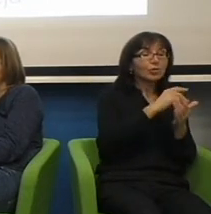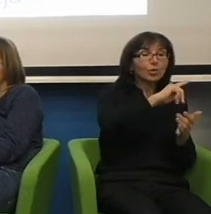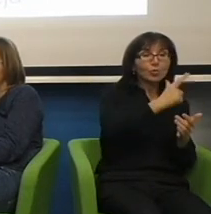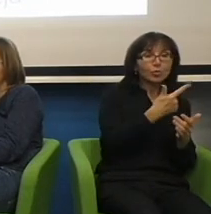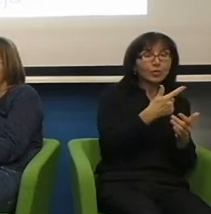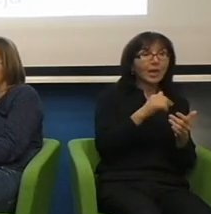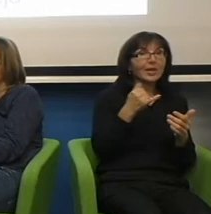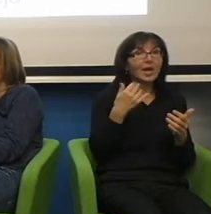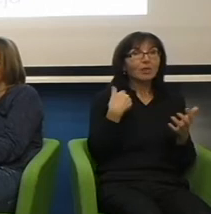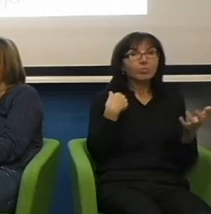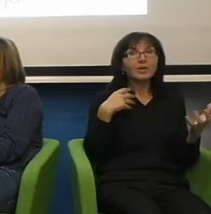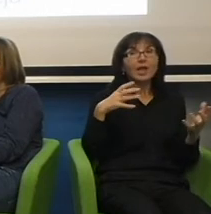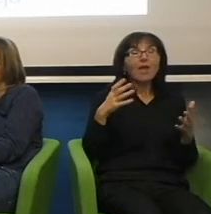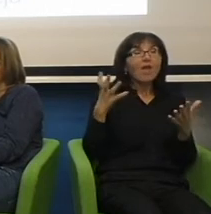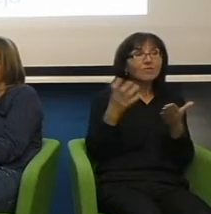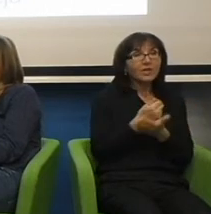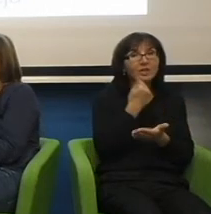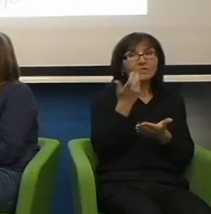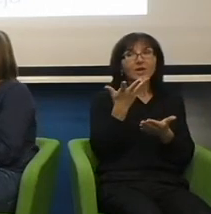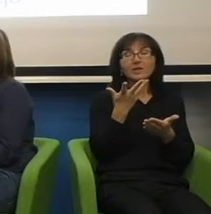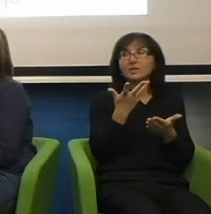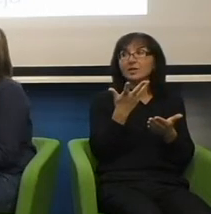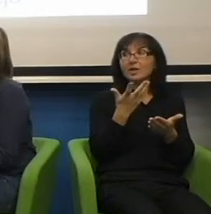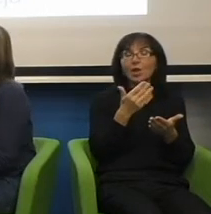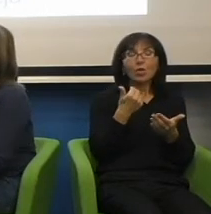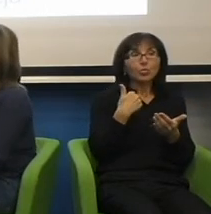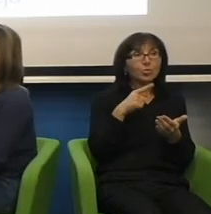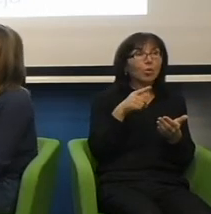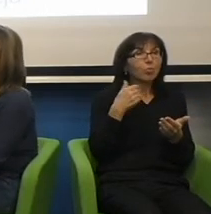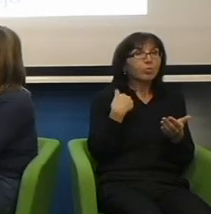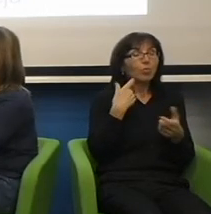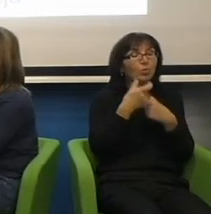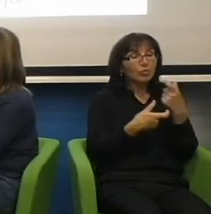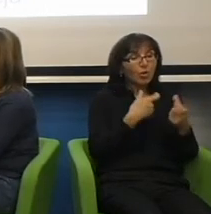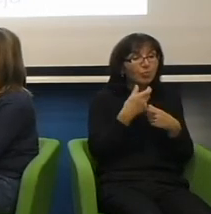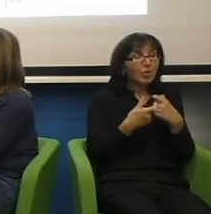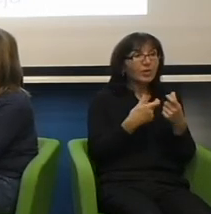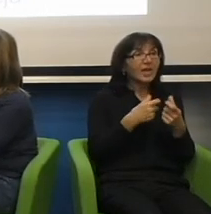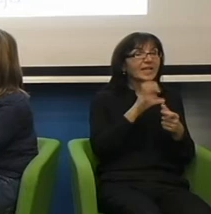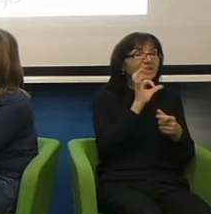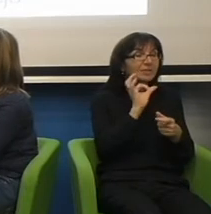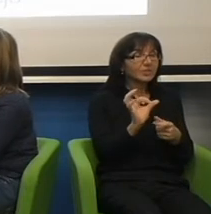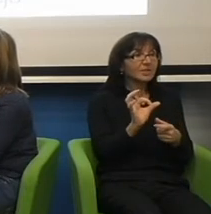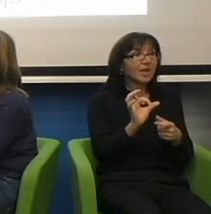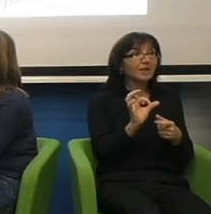wygrywani pomiędzy sobą. No to było podsycane. To było bardzo umiejętnie robione. Relacje między ludźmi